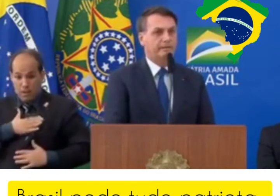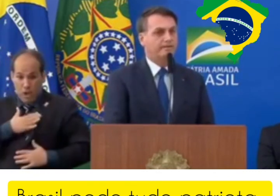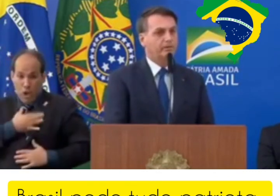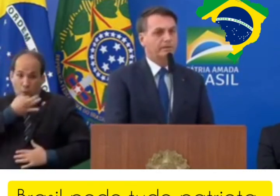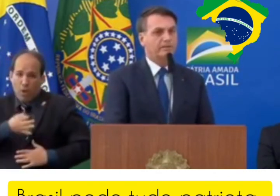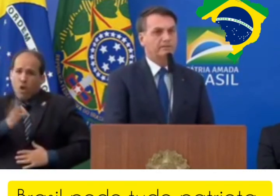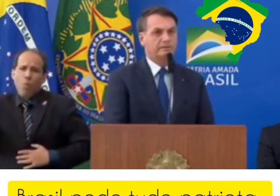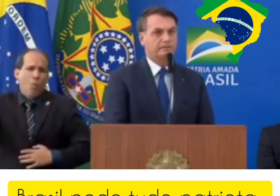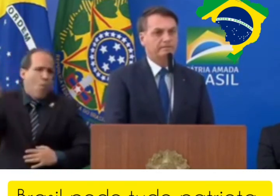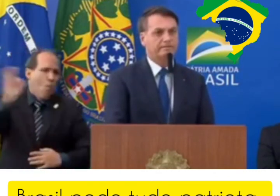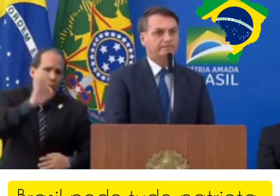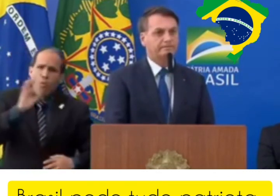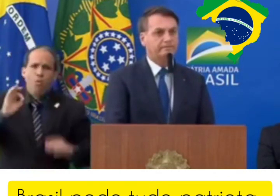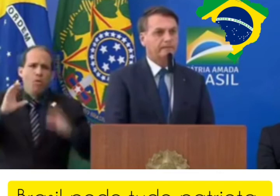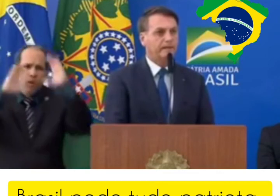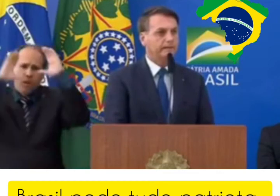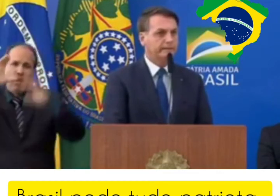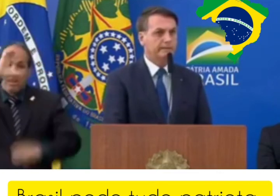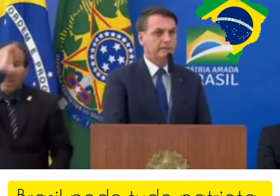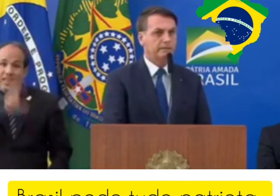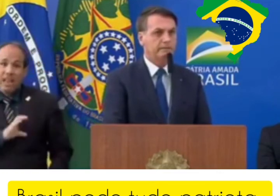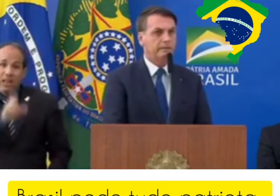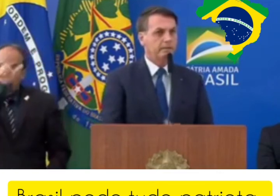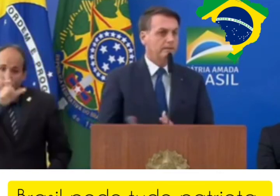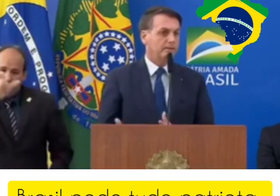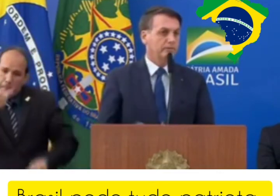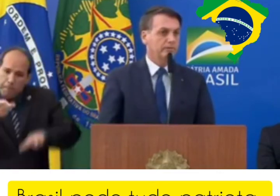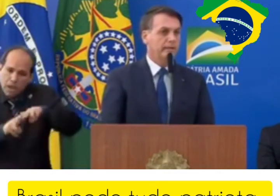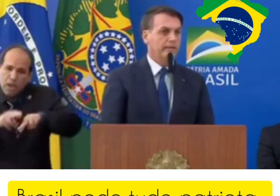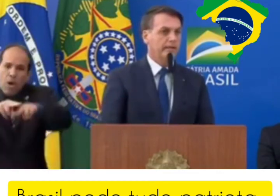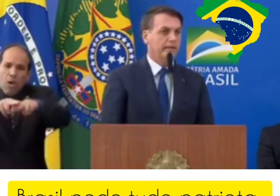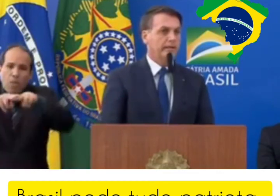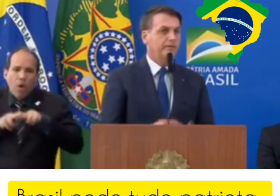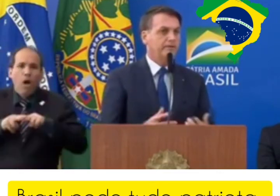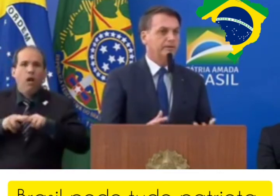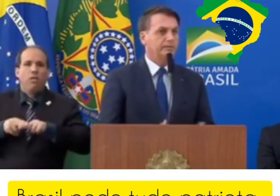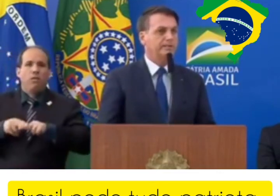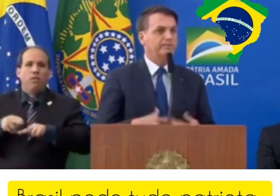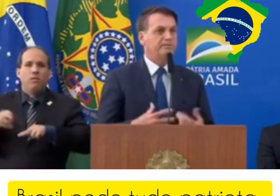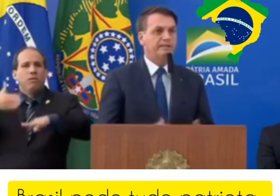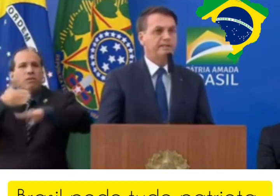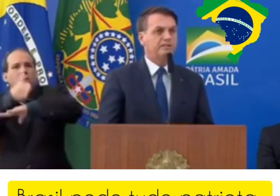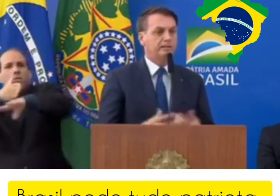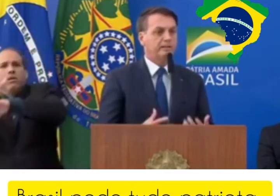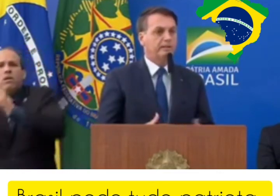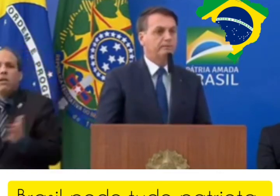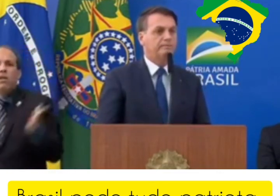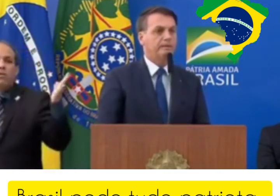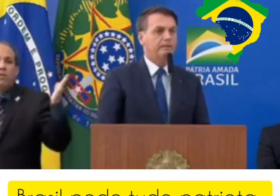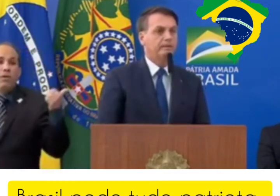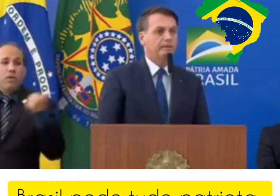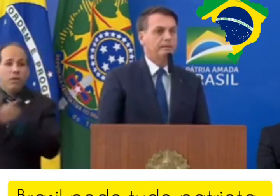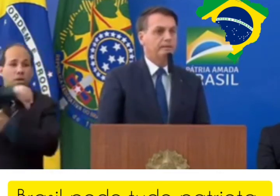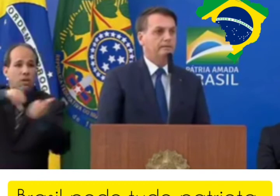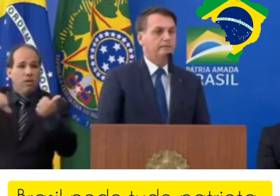Brasil por causa disso. A detenção, segundo a lei, é quem porventura estivesse